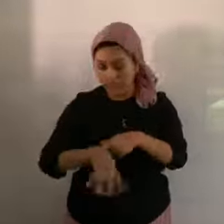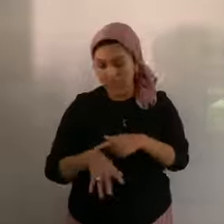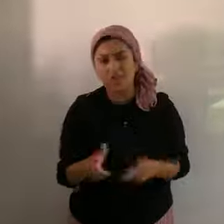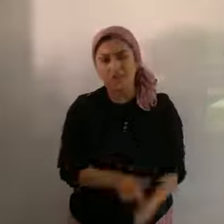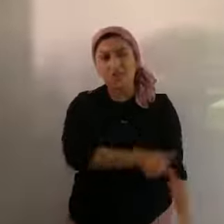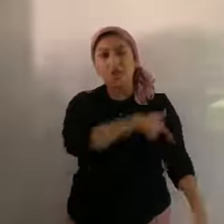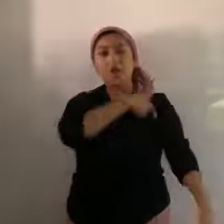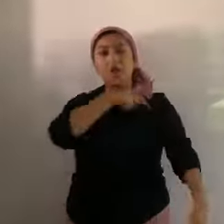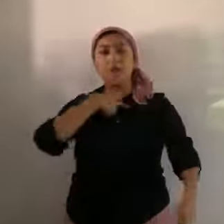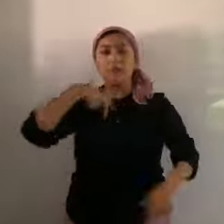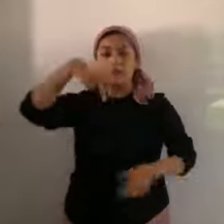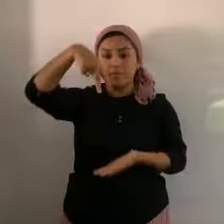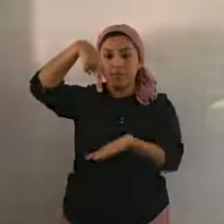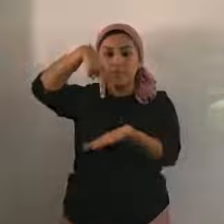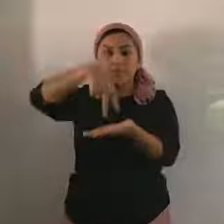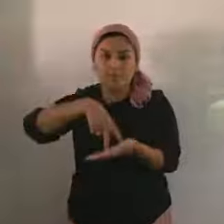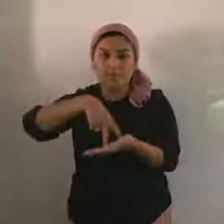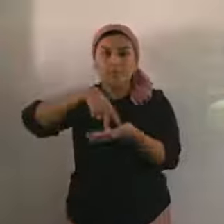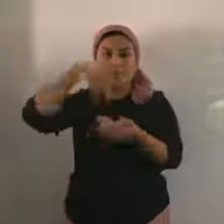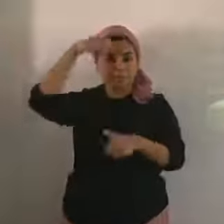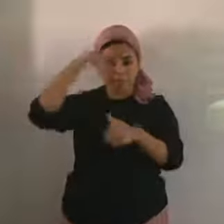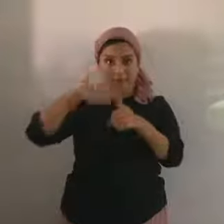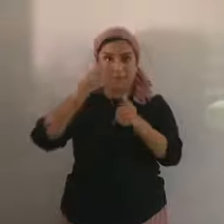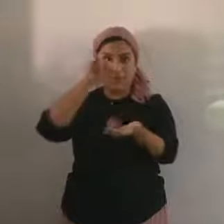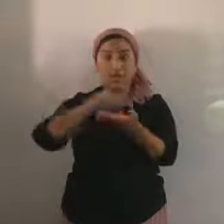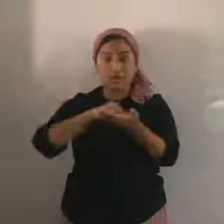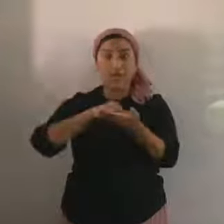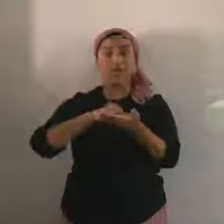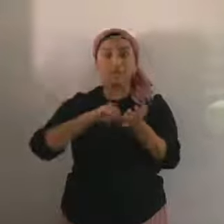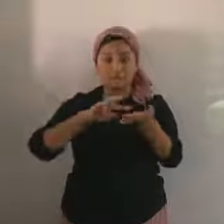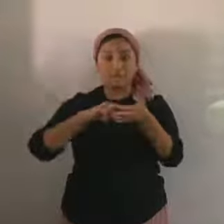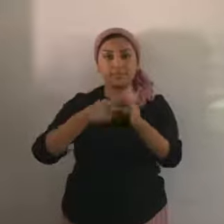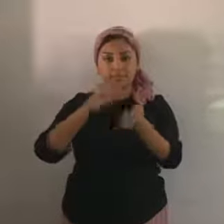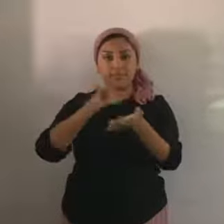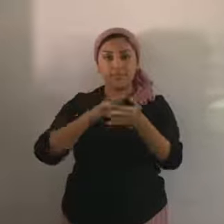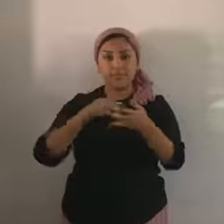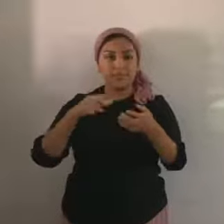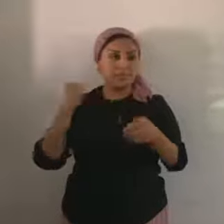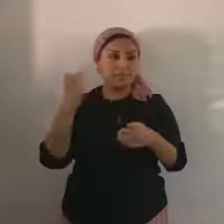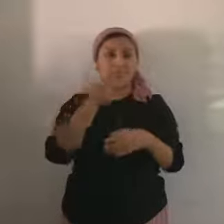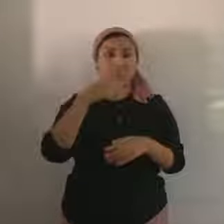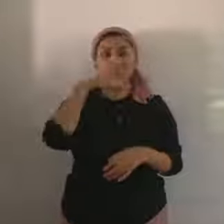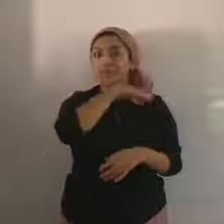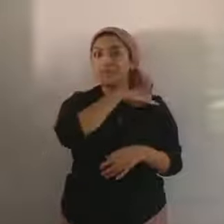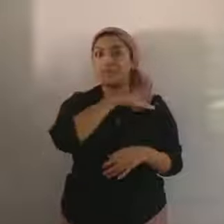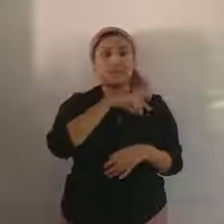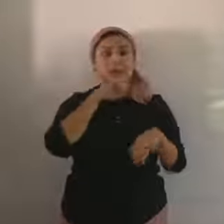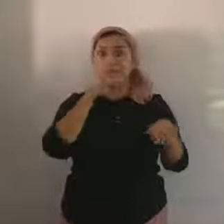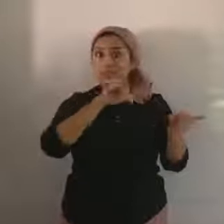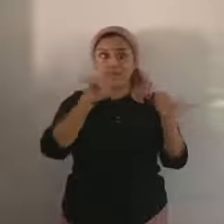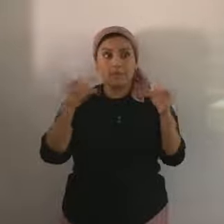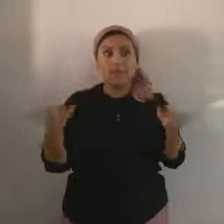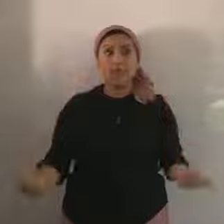en los primeros lugares, en los banquetes? ¿Recuerdan eso? A eso se está refiriendo, pura pomposidad. ¿No es igual